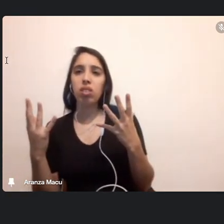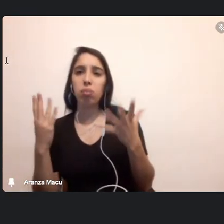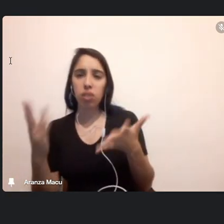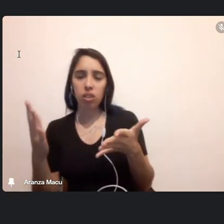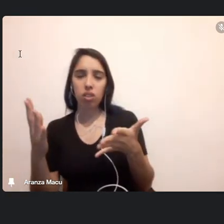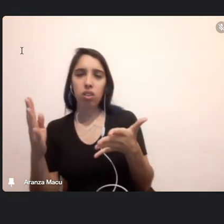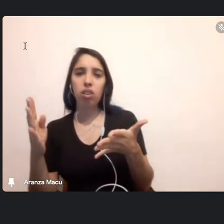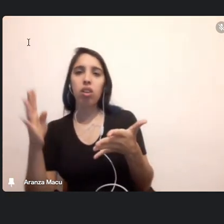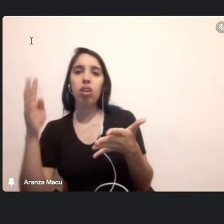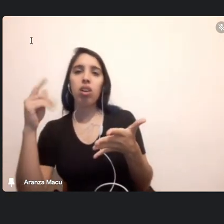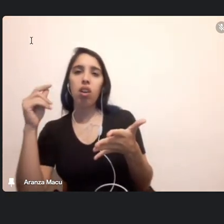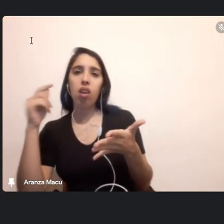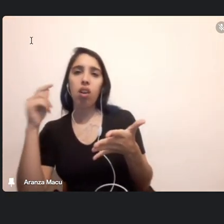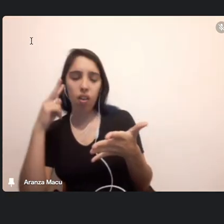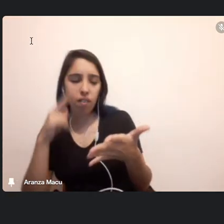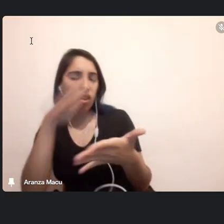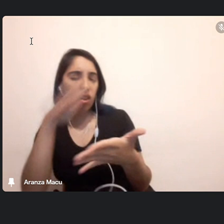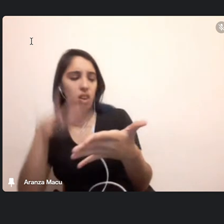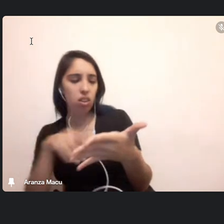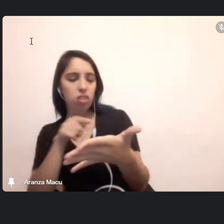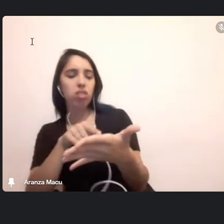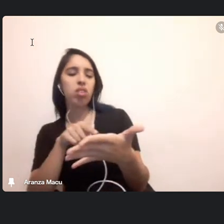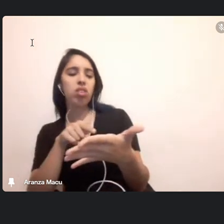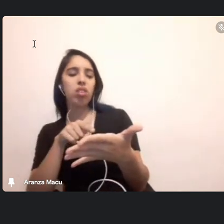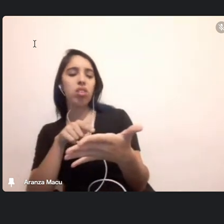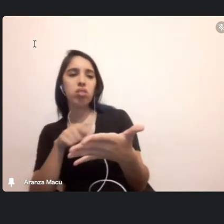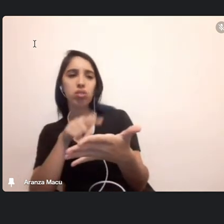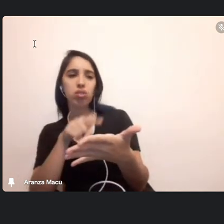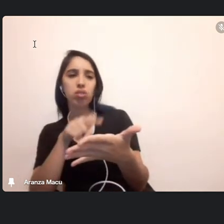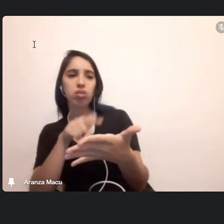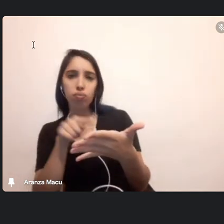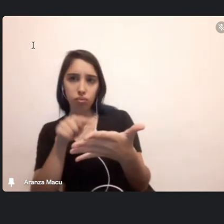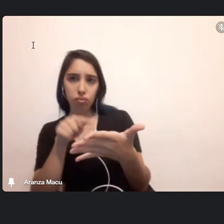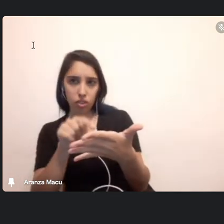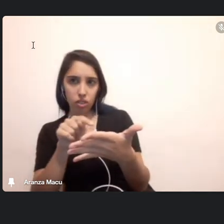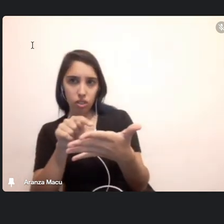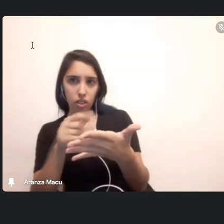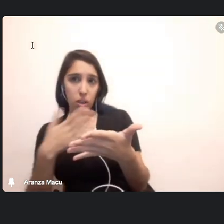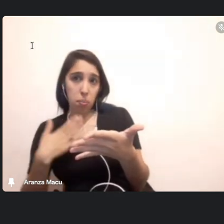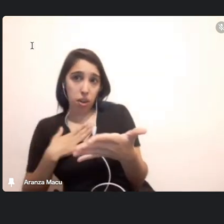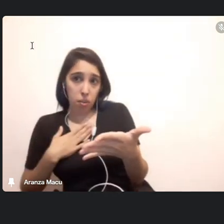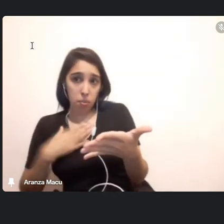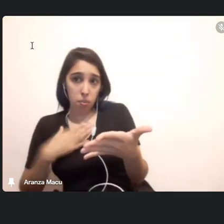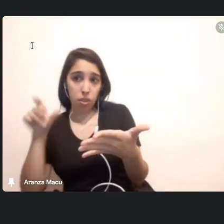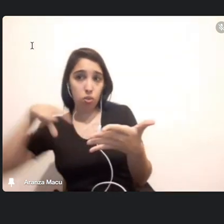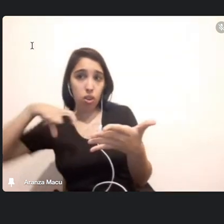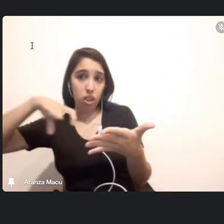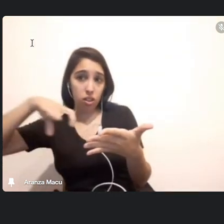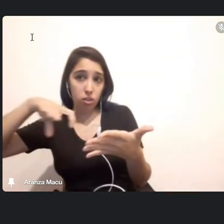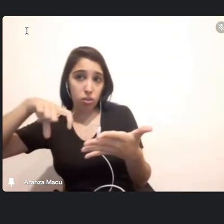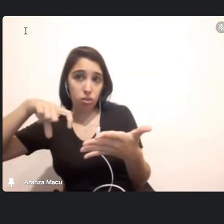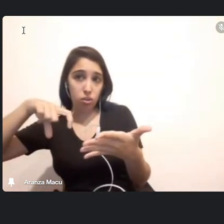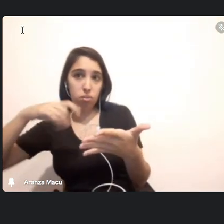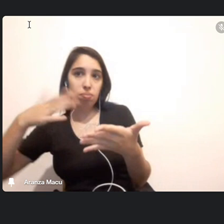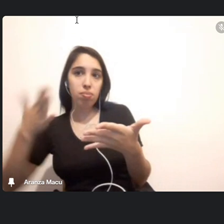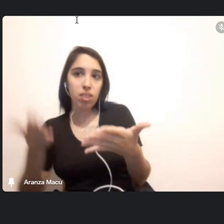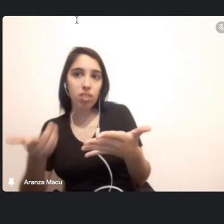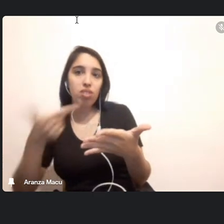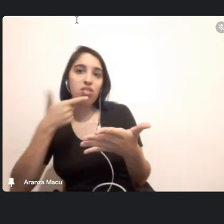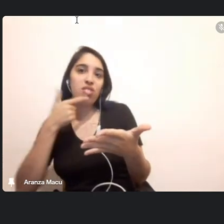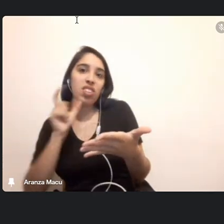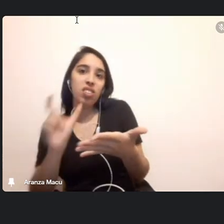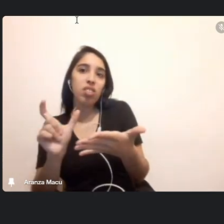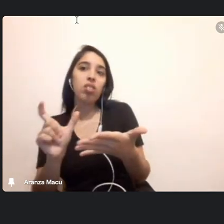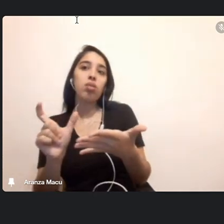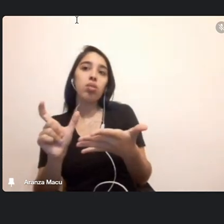contexto y para mí ahí funciona como un adjetivo, pero en realidad es un sustantivo. Claro, no funciona